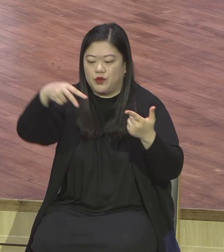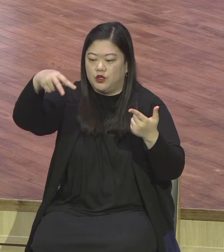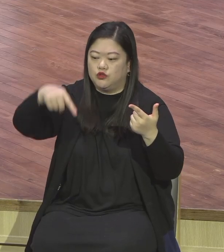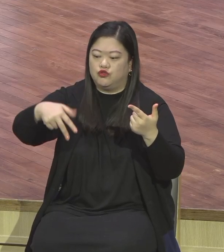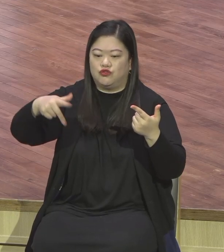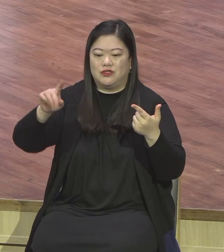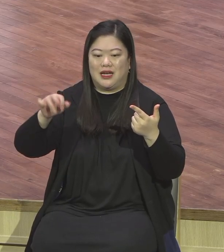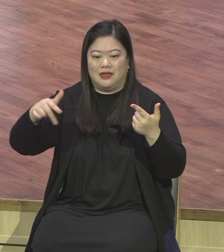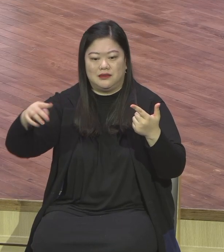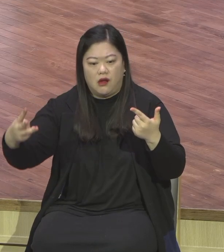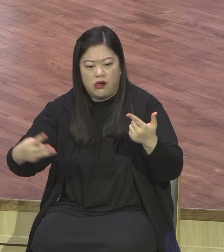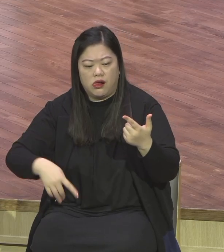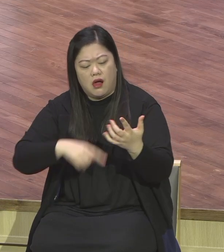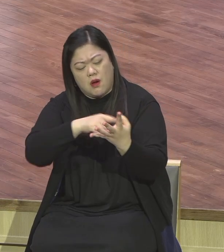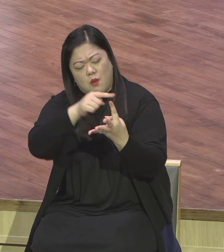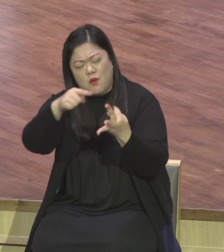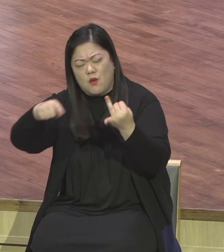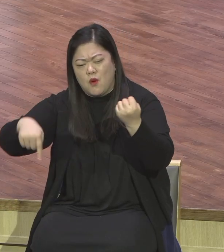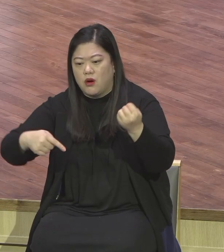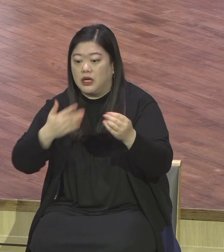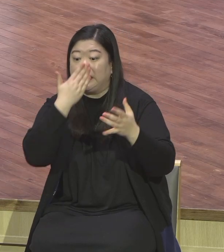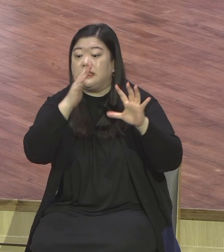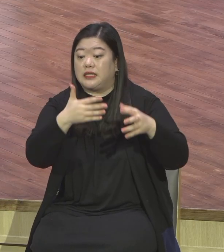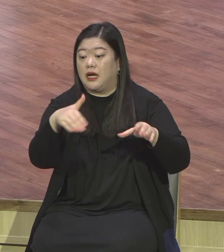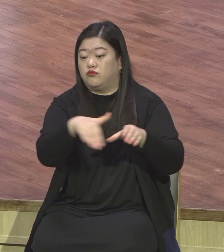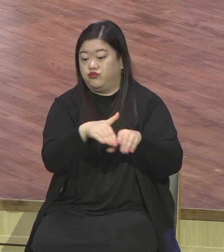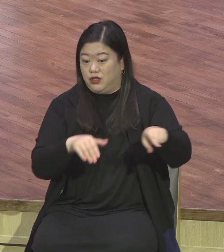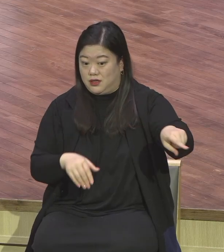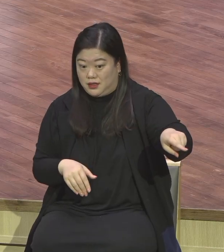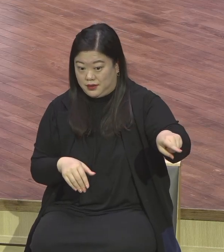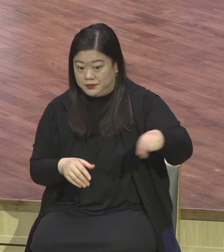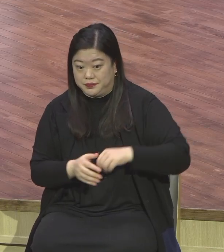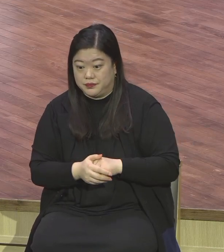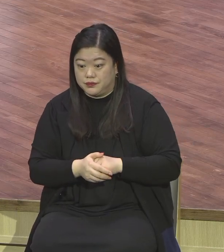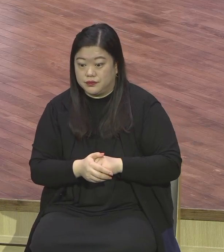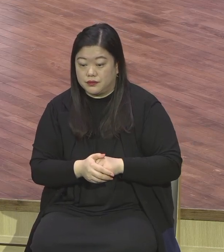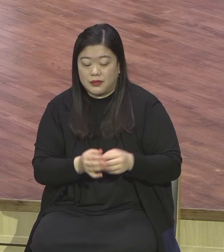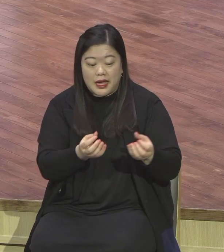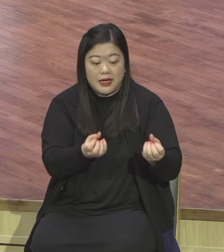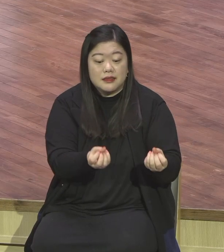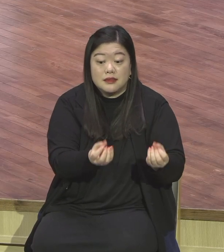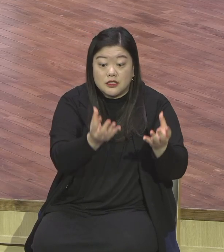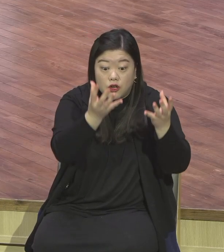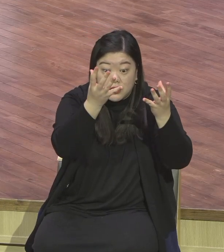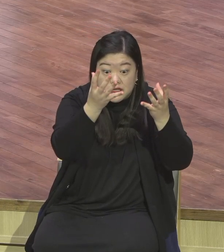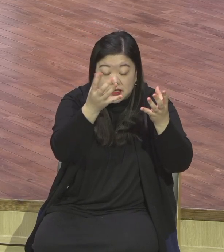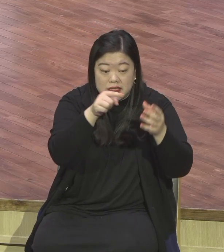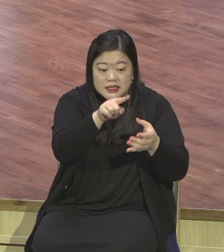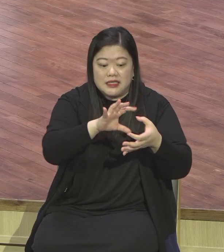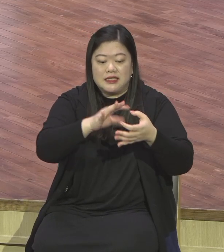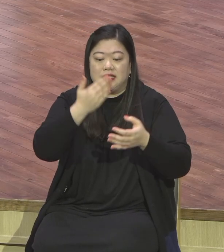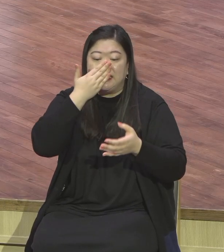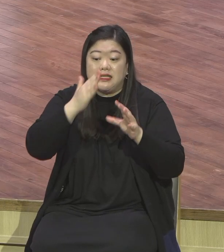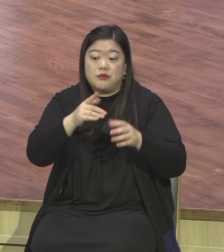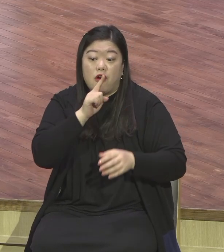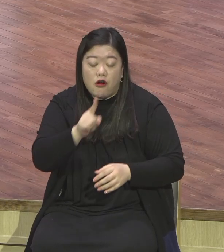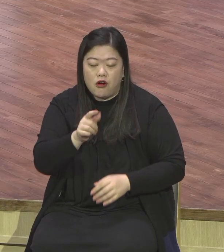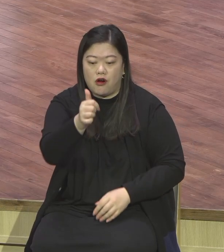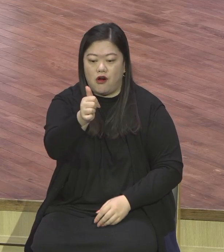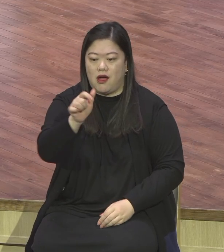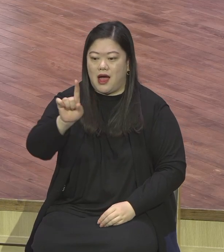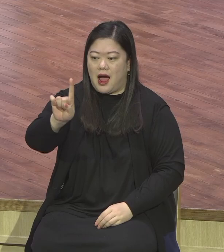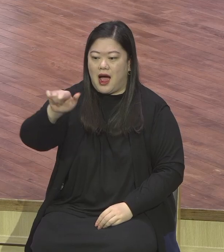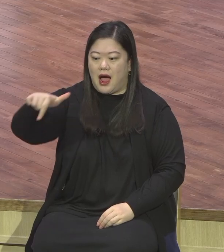진행되는 대표적인 절기들인데 절기를 히브리말로 하거로 합니다 하거, 하거가 무슨